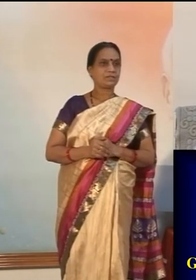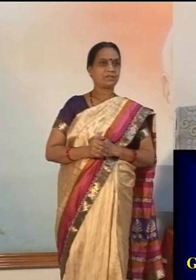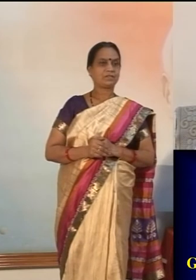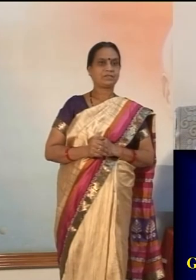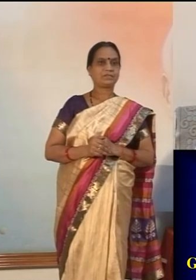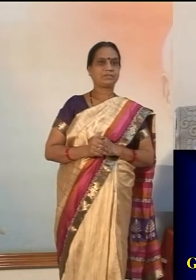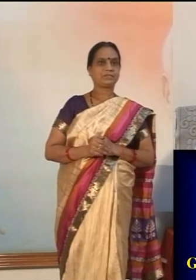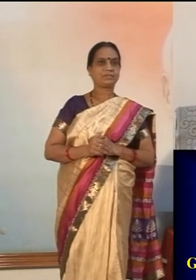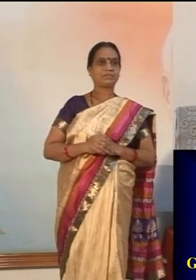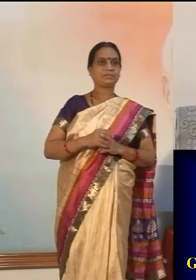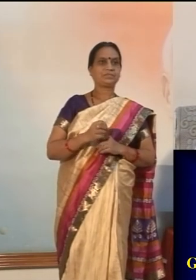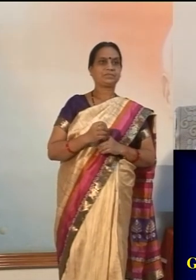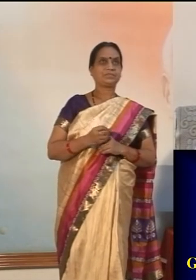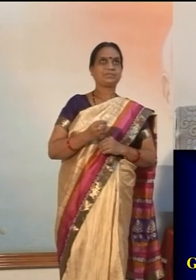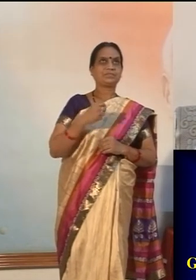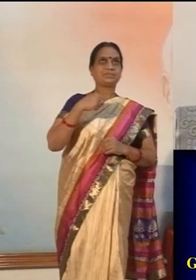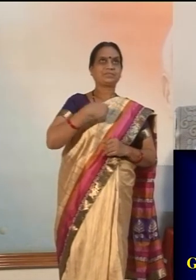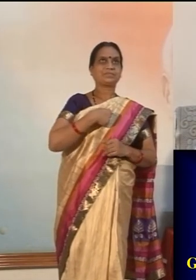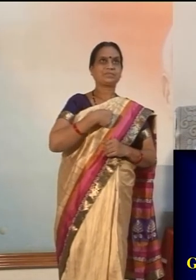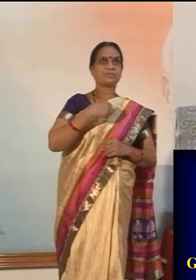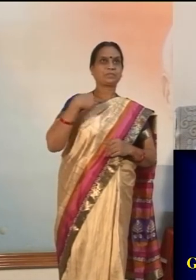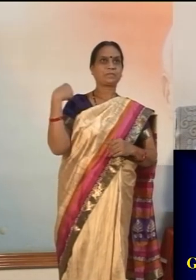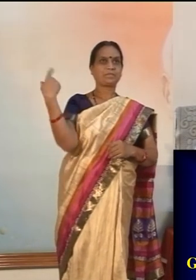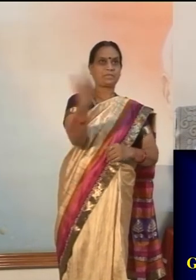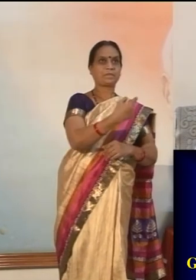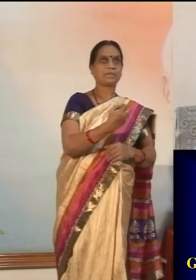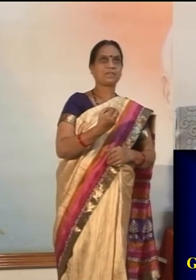और जब हम उन्हें प्यार से याद करते हैं,